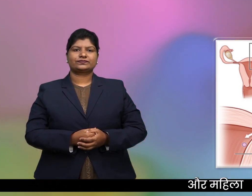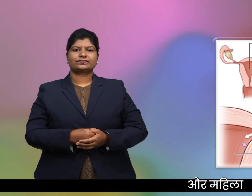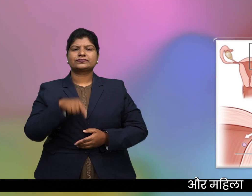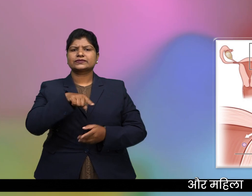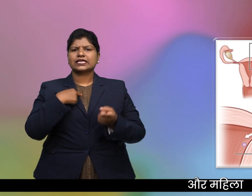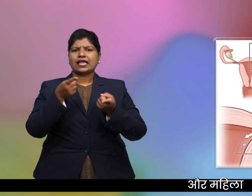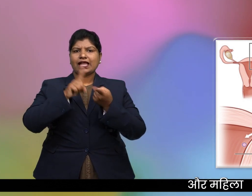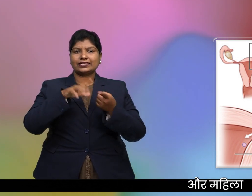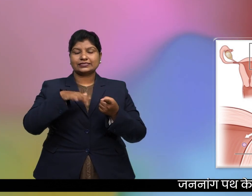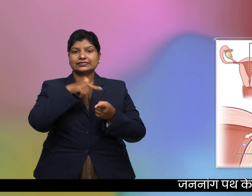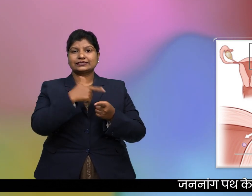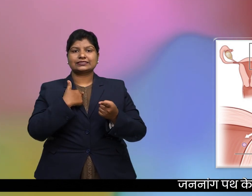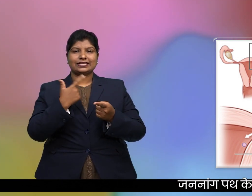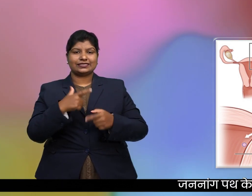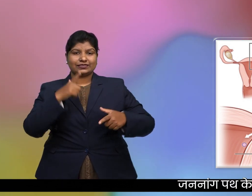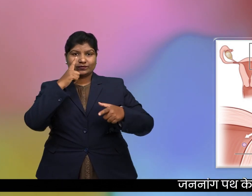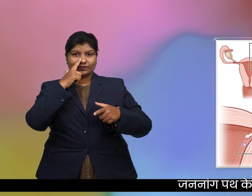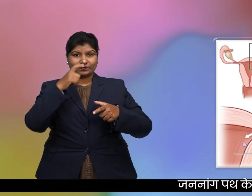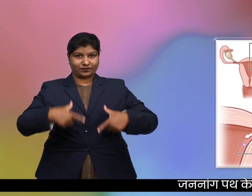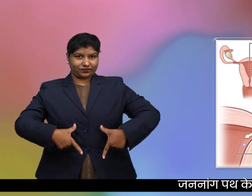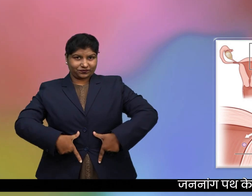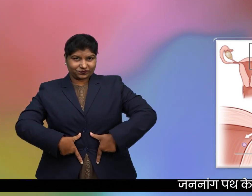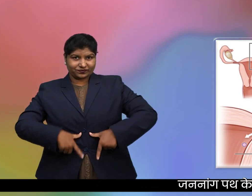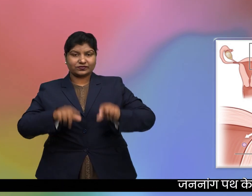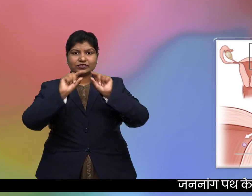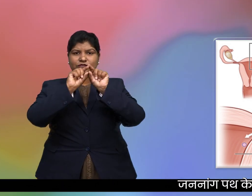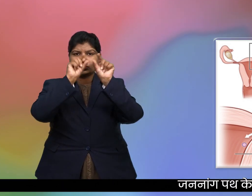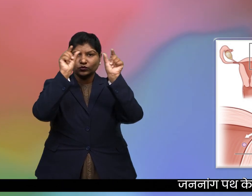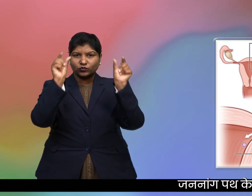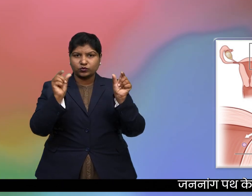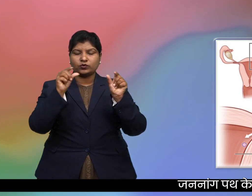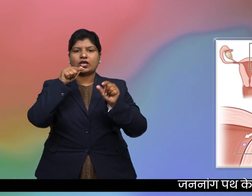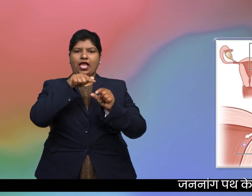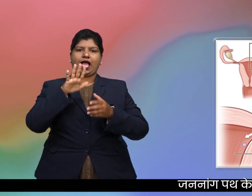और महिला जननांग पथ के